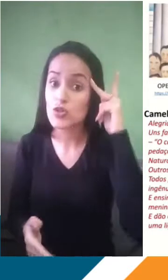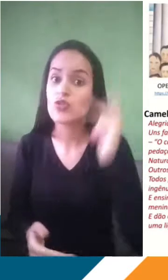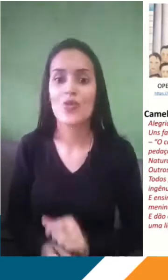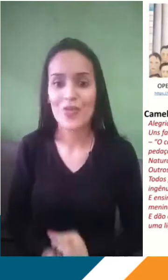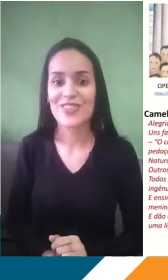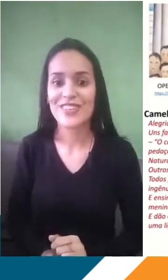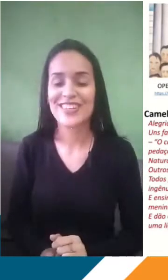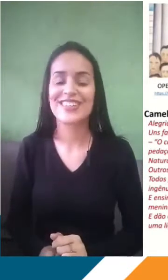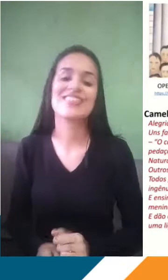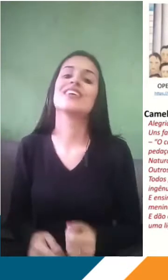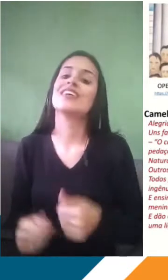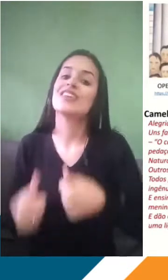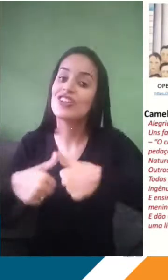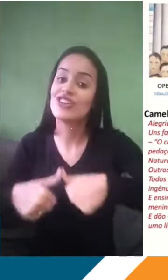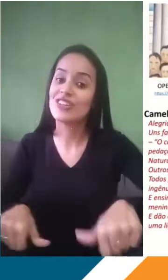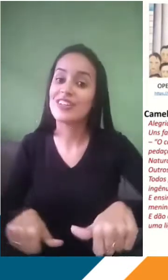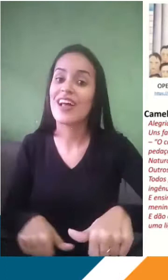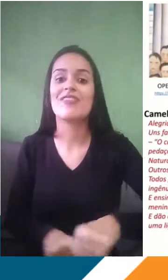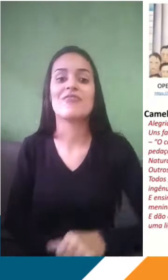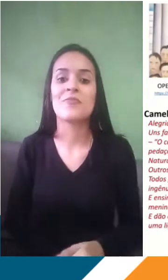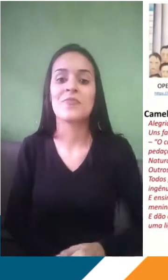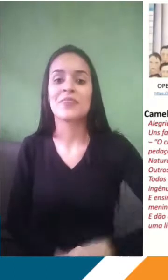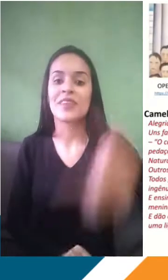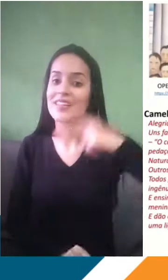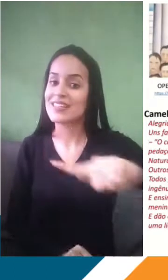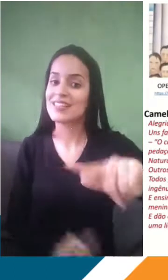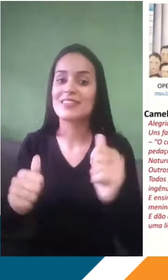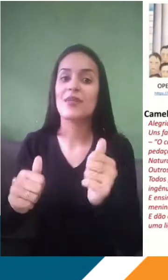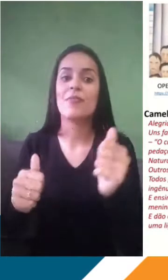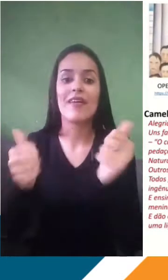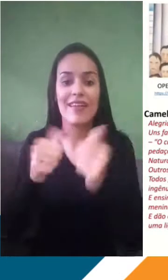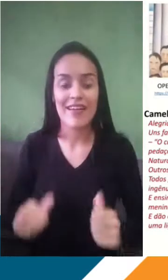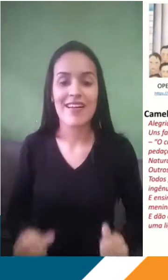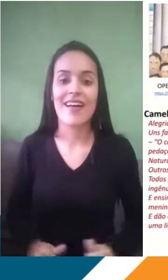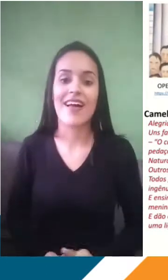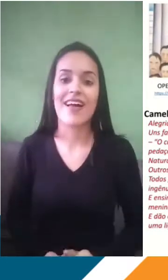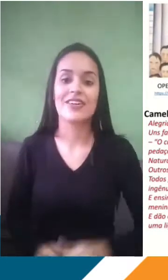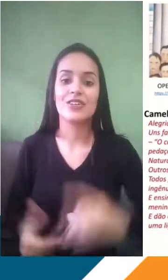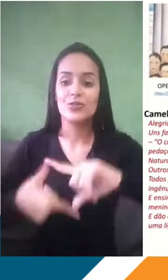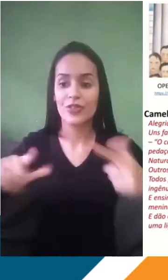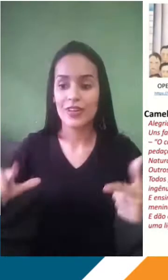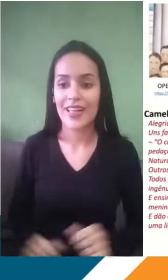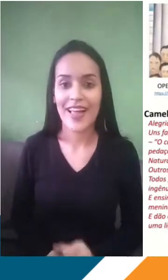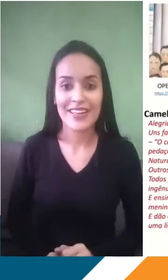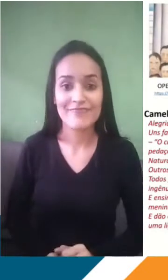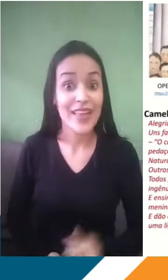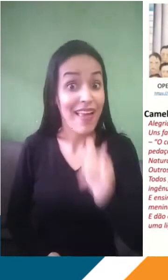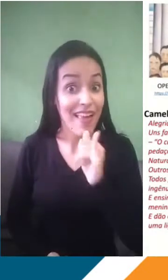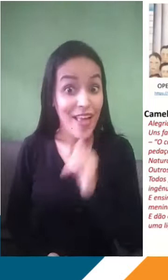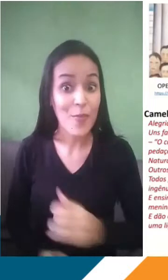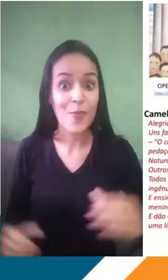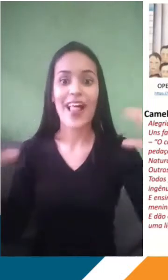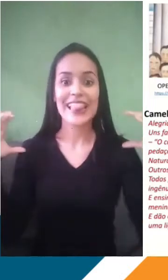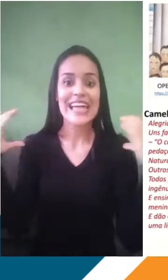Amaral. Ela não estava presente fisicamente na Semana de 22, mas participou do movimento. Esse quadro